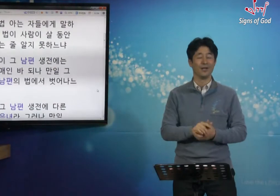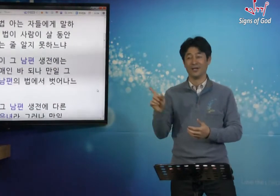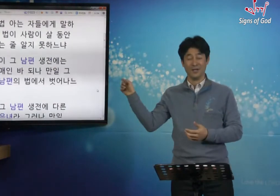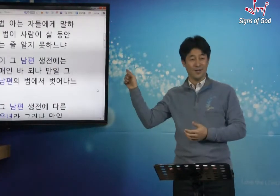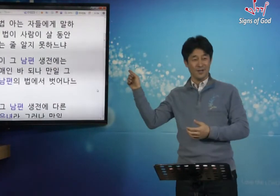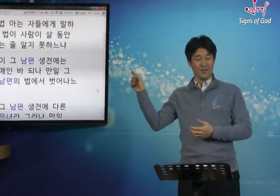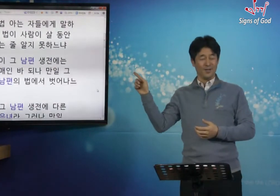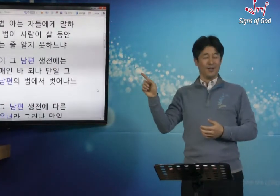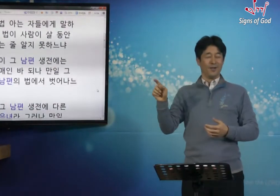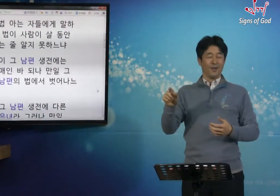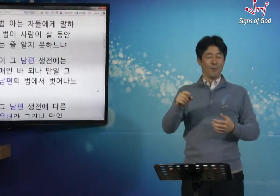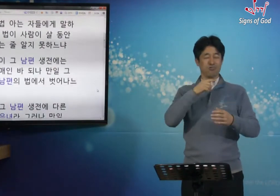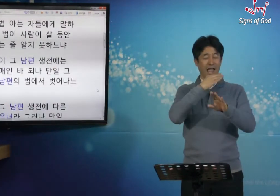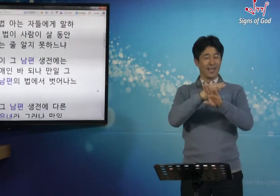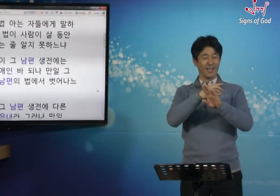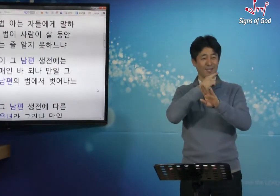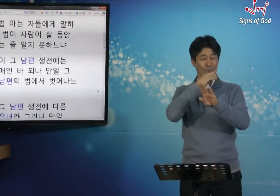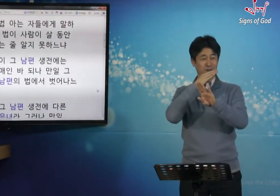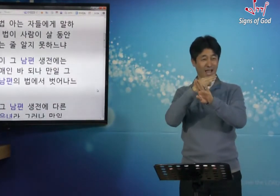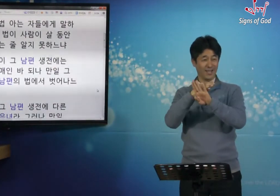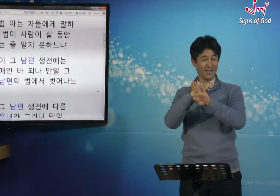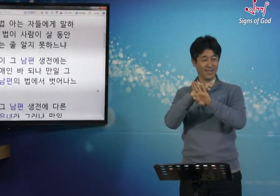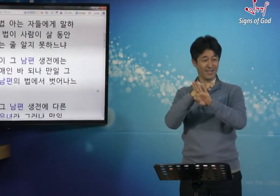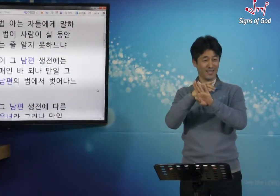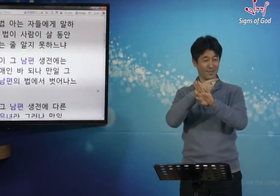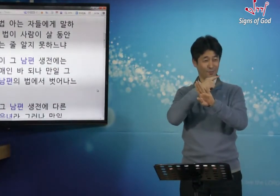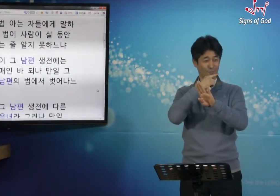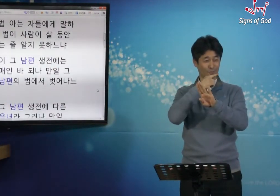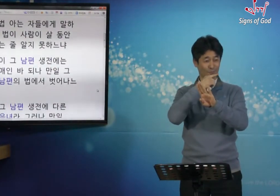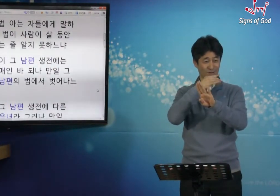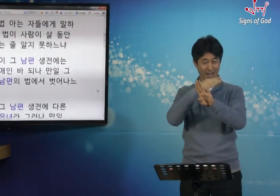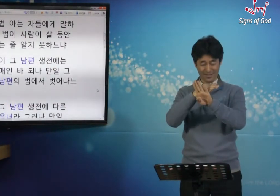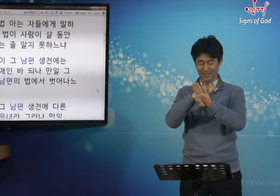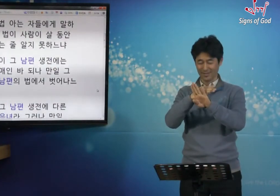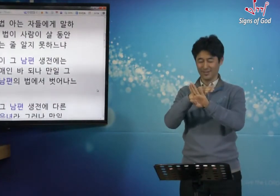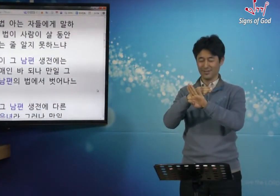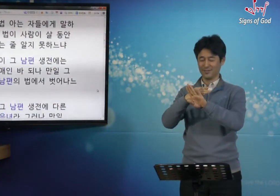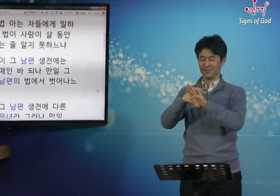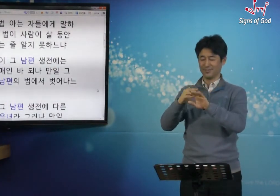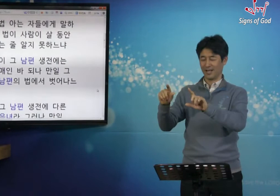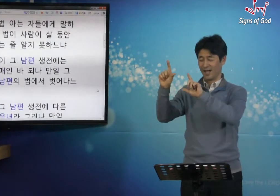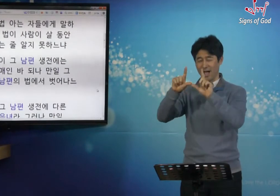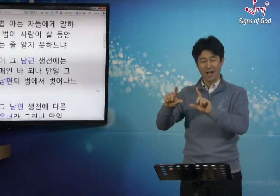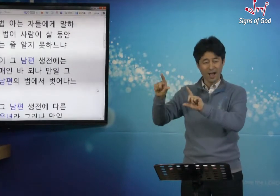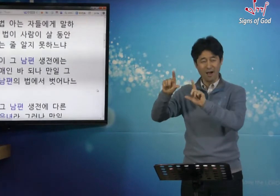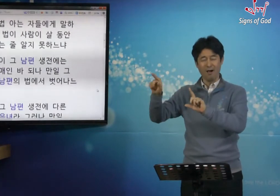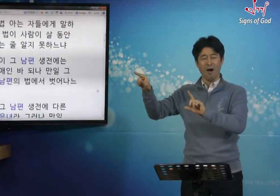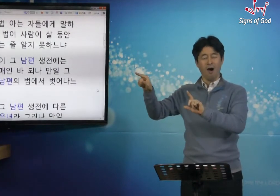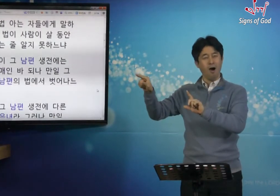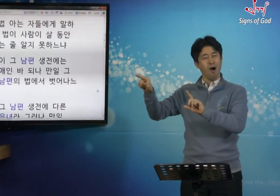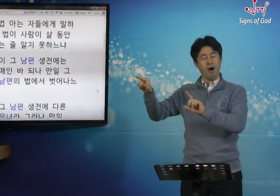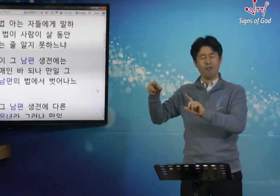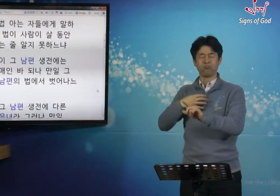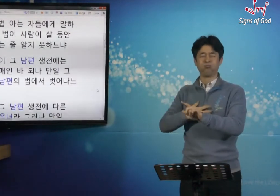한 가지 예를 들어보면 우리나라는 북한과 남한으로 이루어져 있습니다.